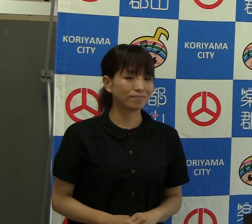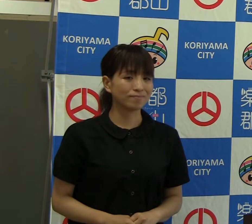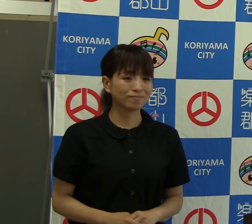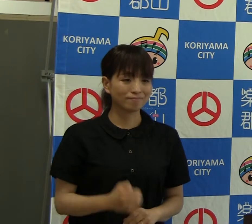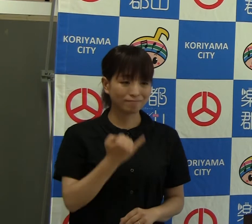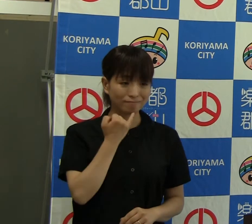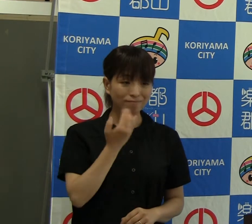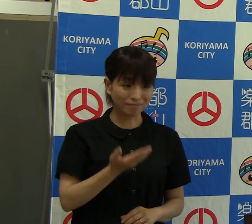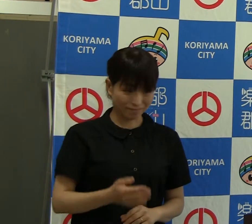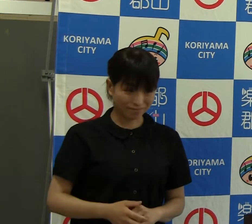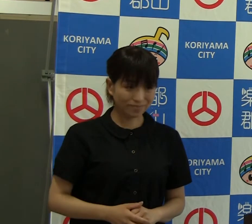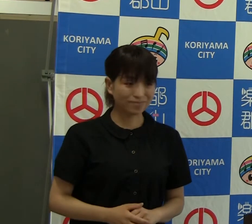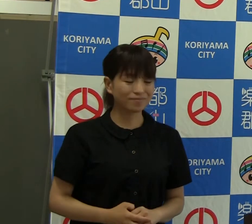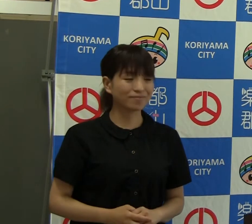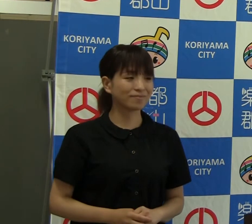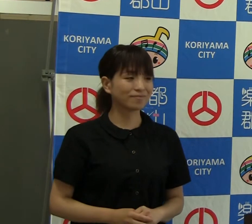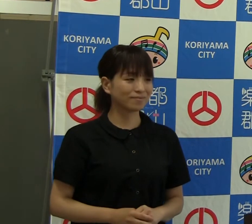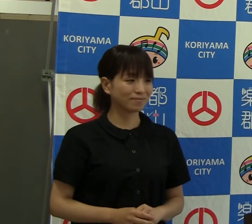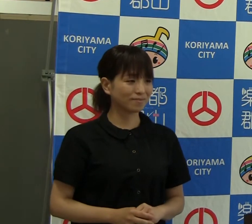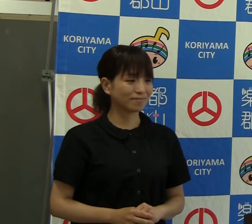はい、よろしくお願いしますか。